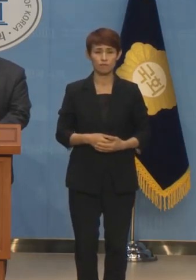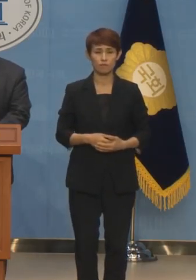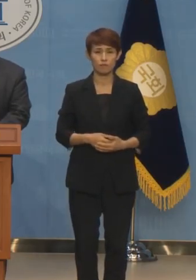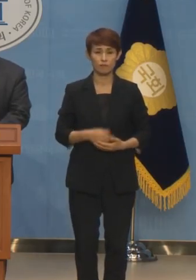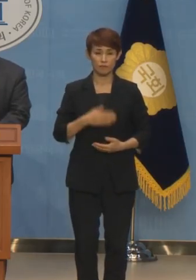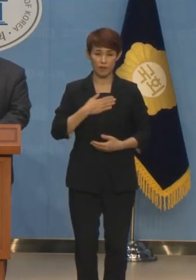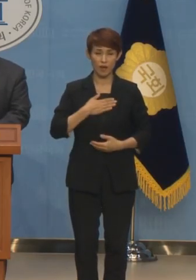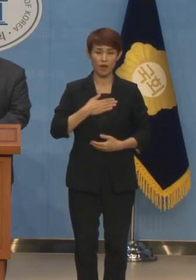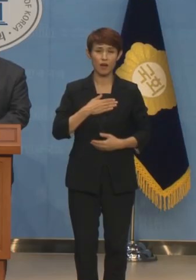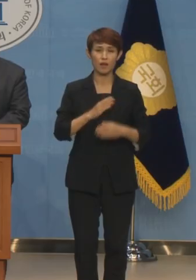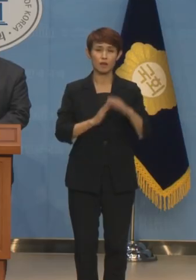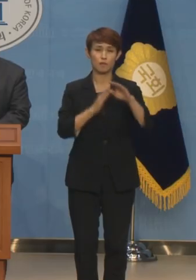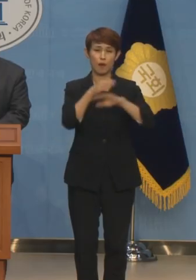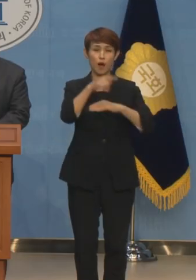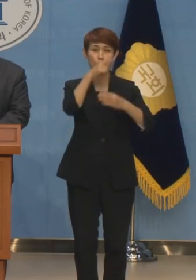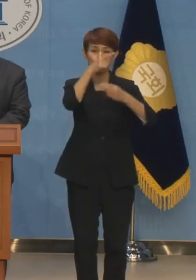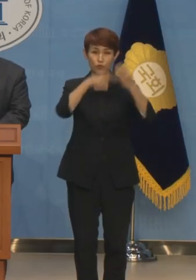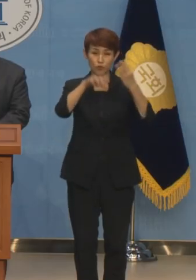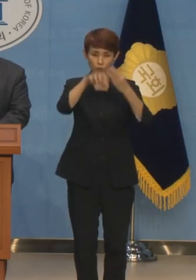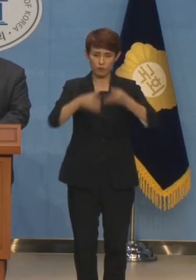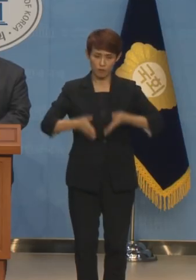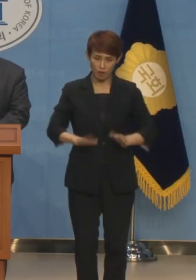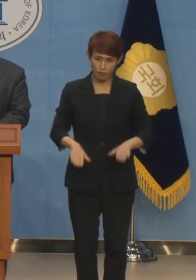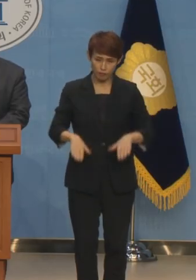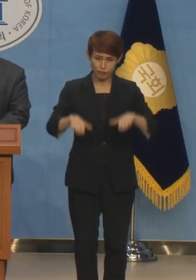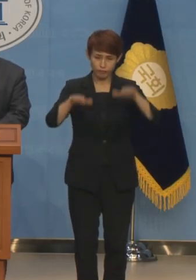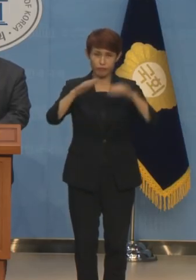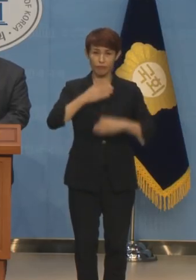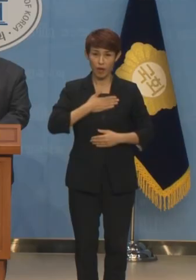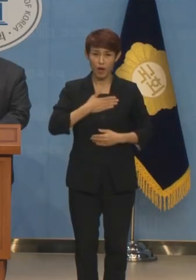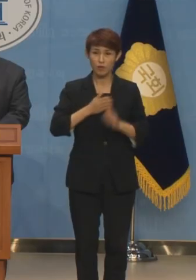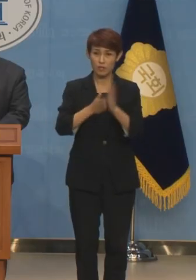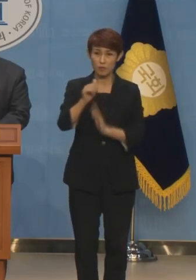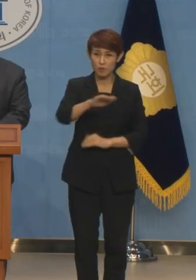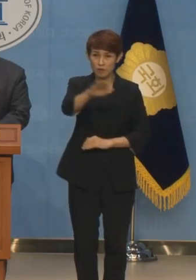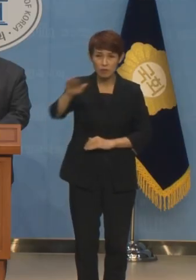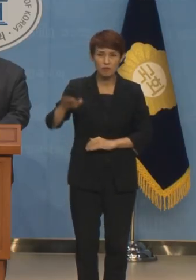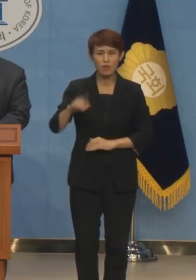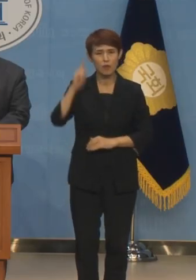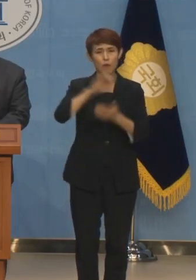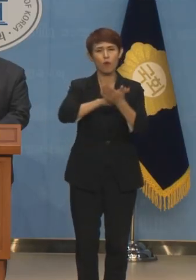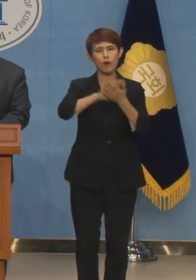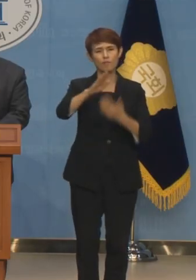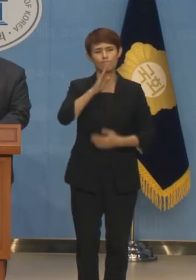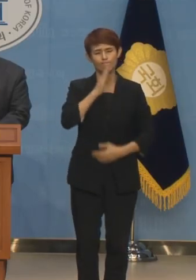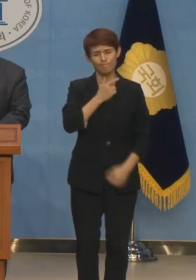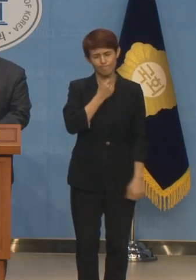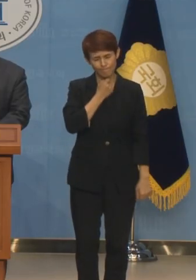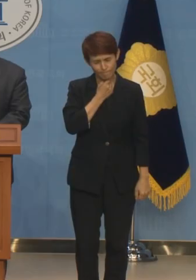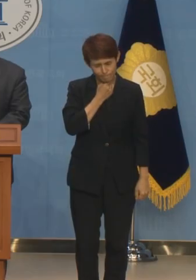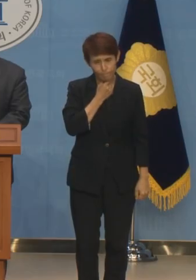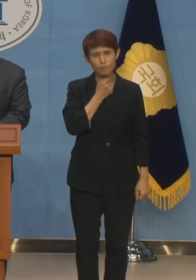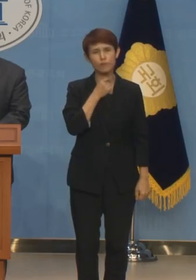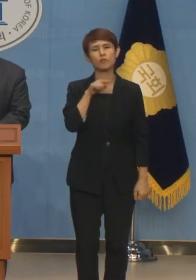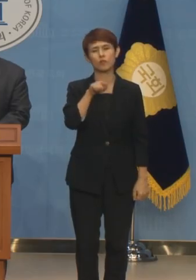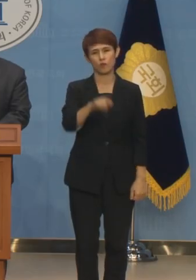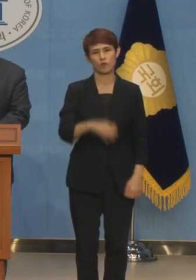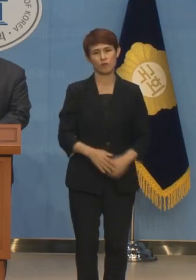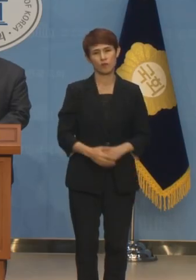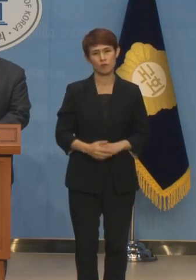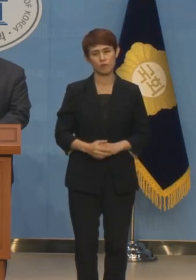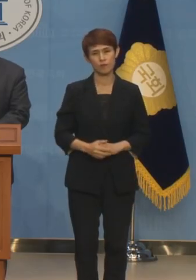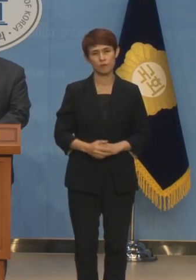저를 비롯한 파주 시민 모두에게 평화는 추상이 아닌 구체적인 염원이었고 당위가 아닌